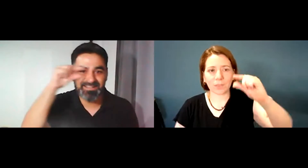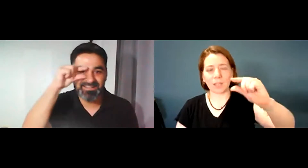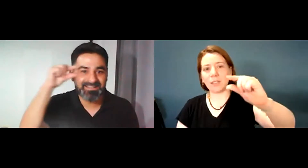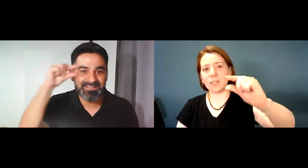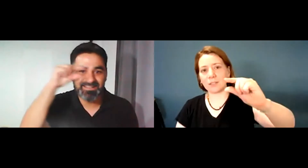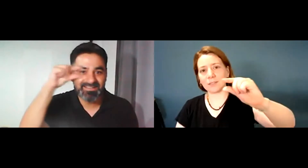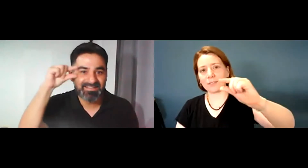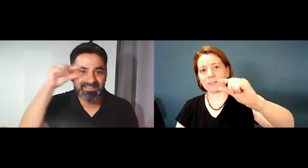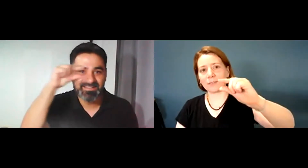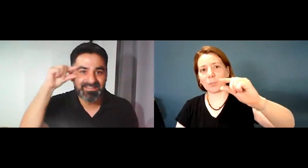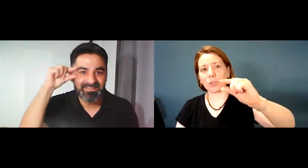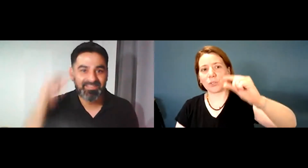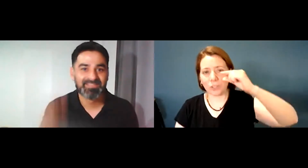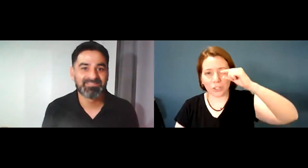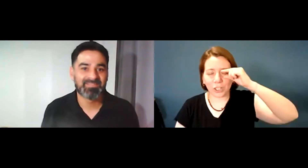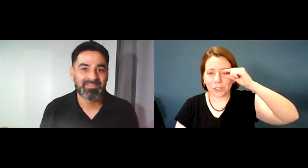Así, por los ojos chiquitos.